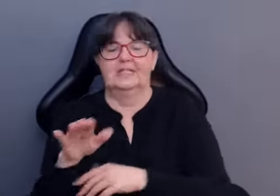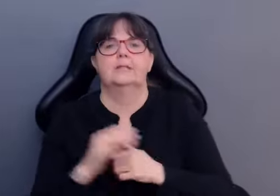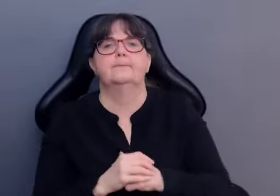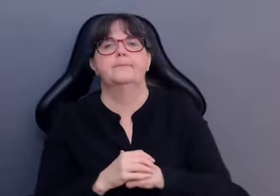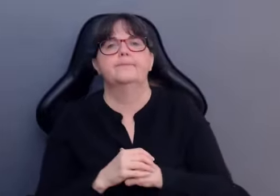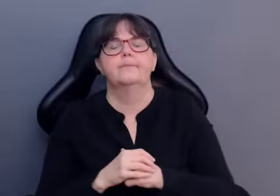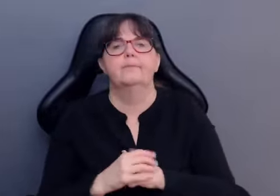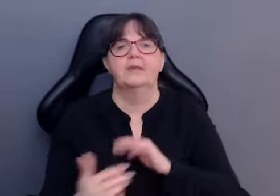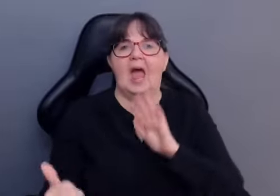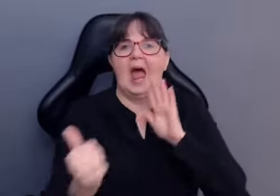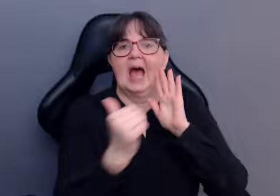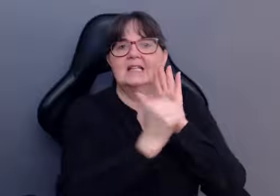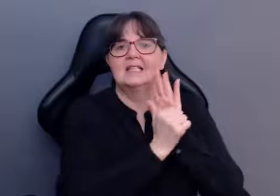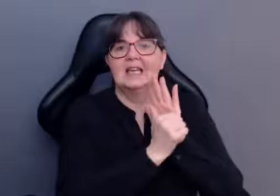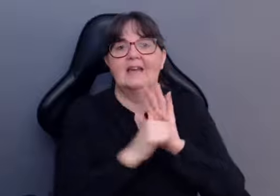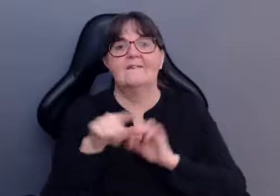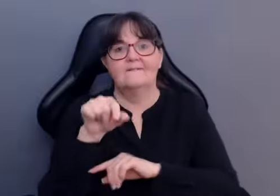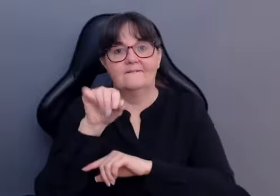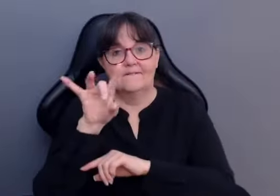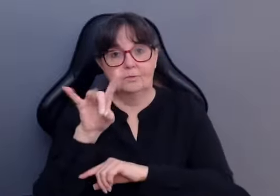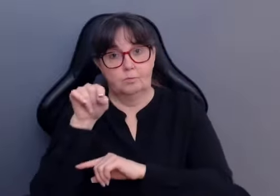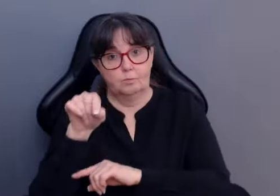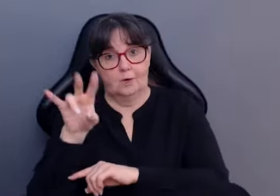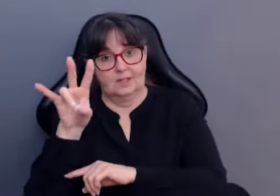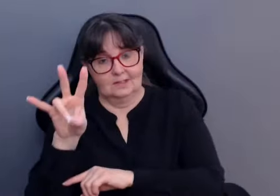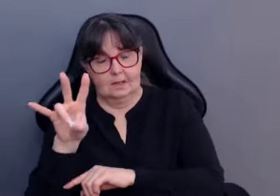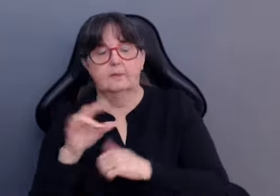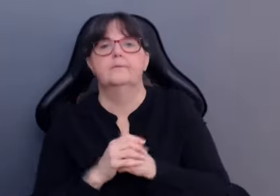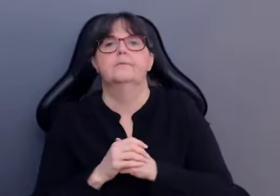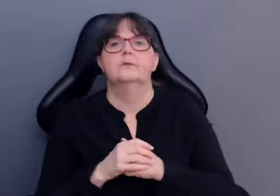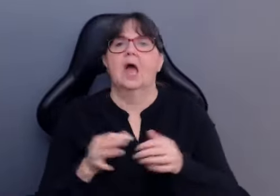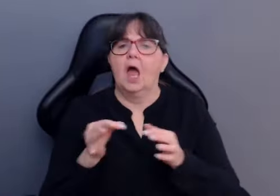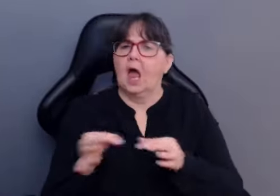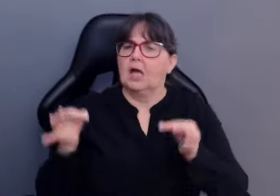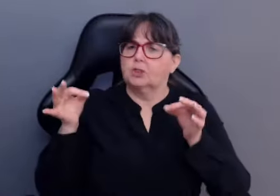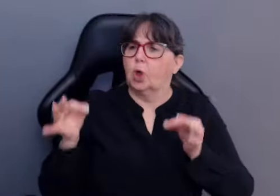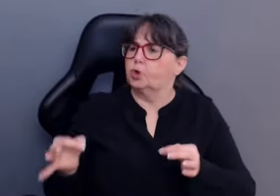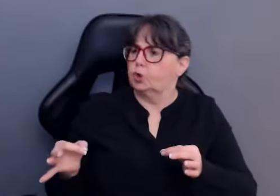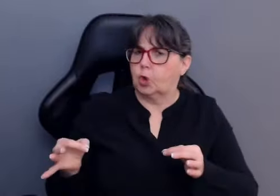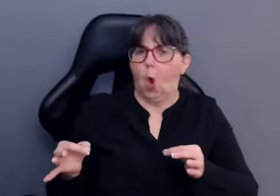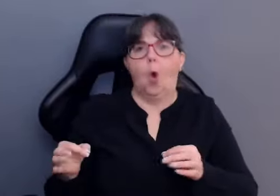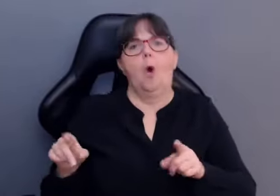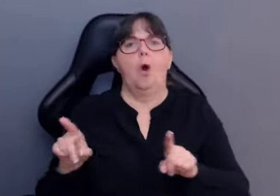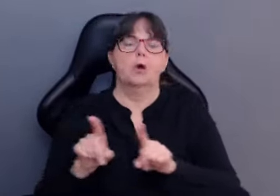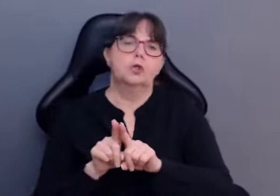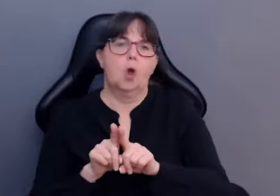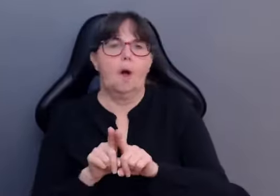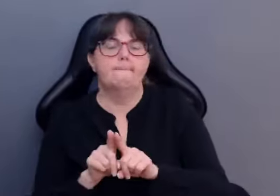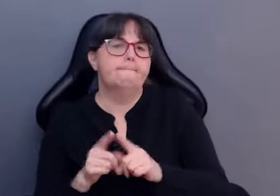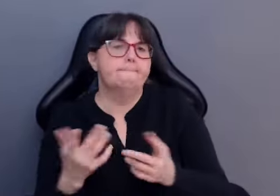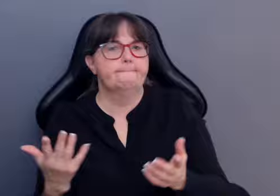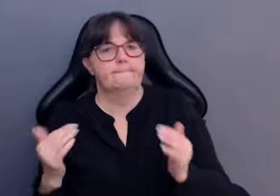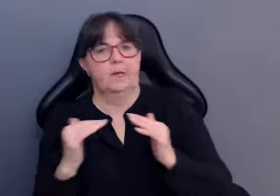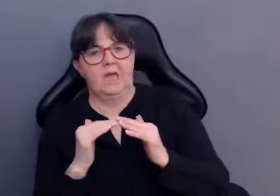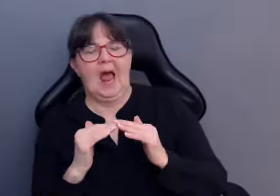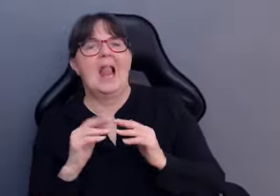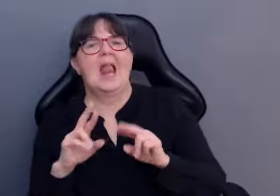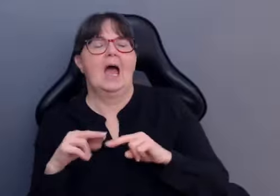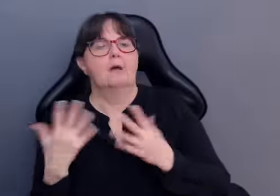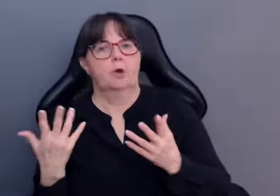Article 28.7. Résolution tenant lieu d'assemblée. Une résolution